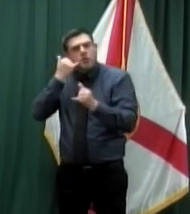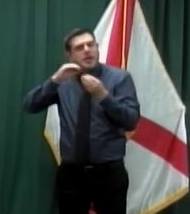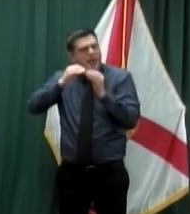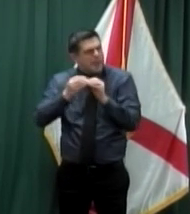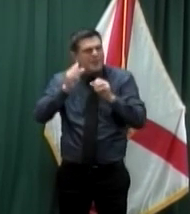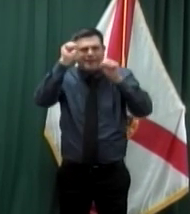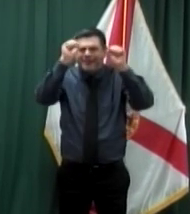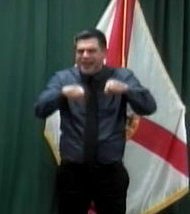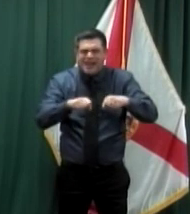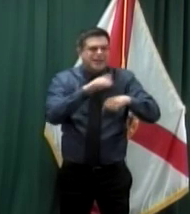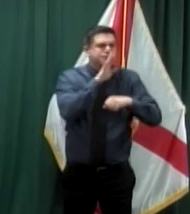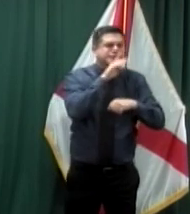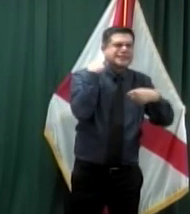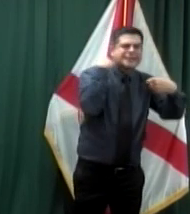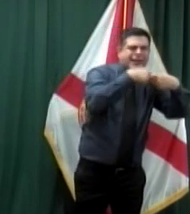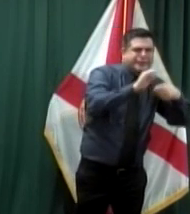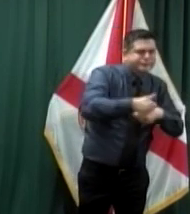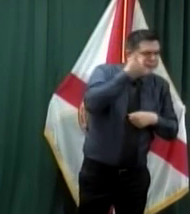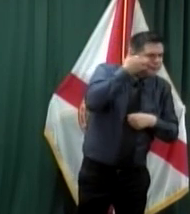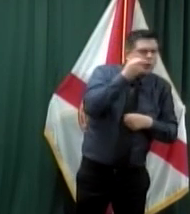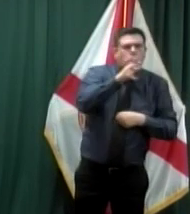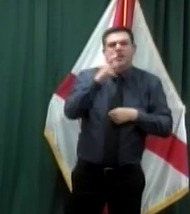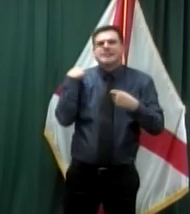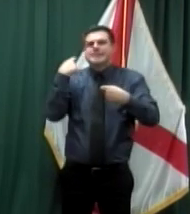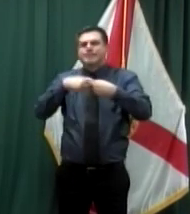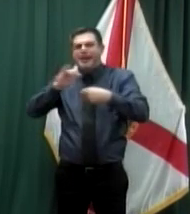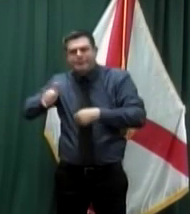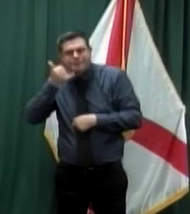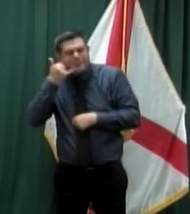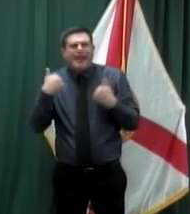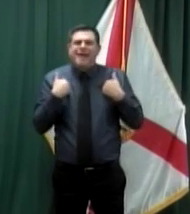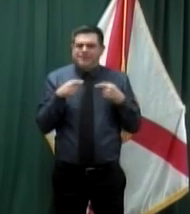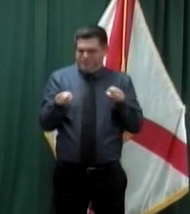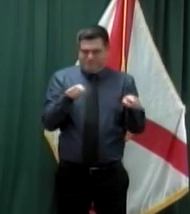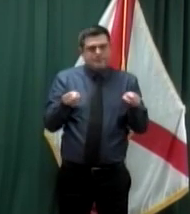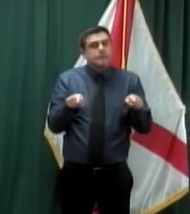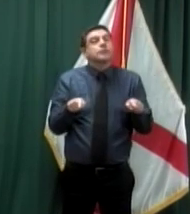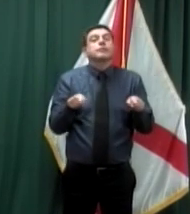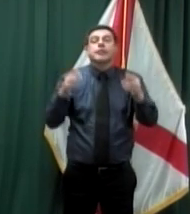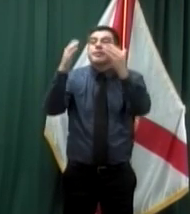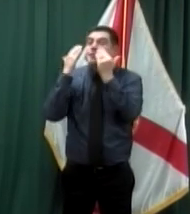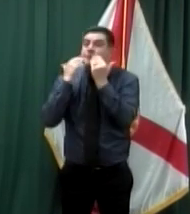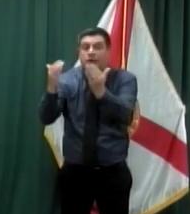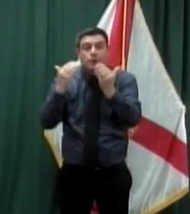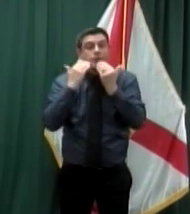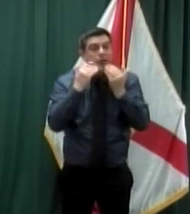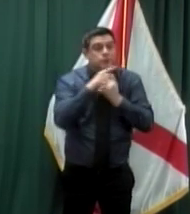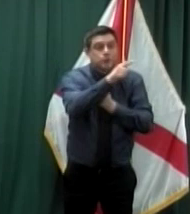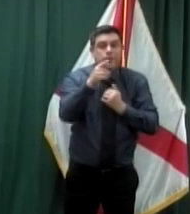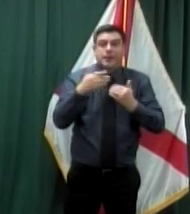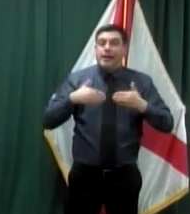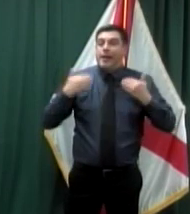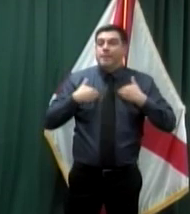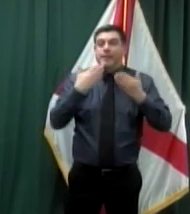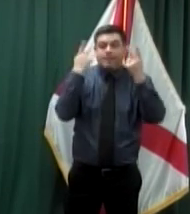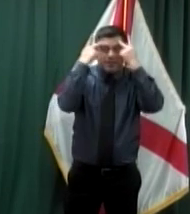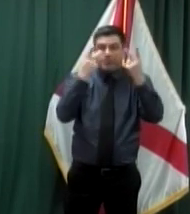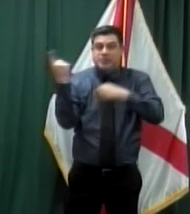get you the direction you need. Again, thank you all very much. Enjoy your Memorial Day weekend. God bless and be safe.